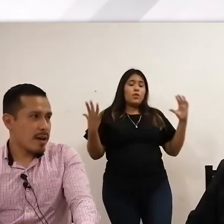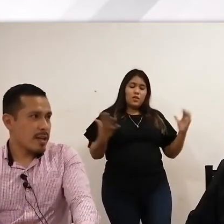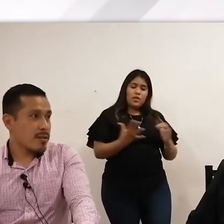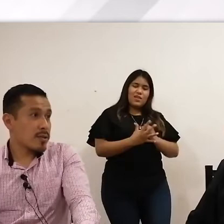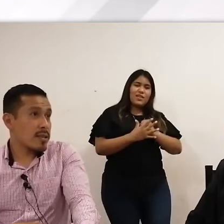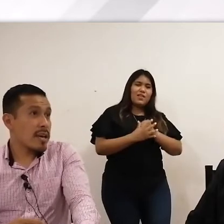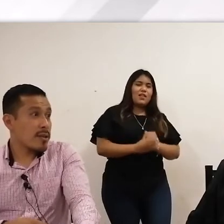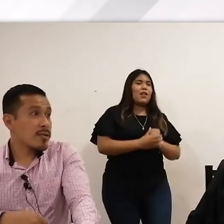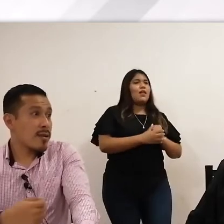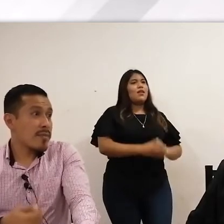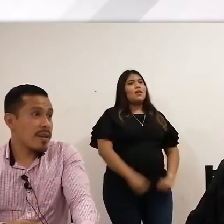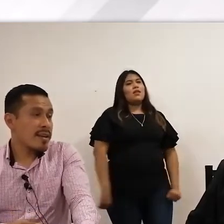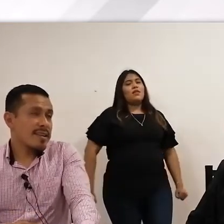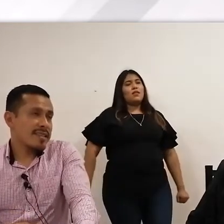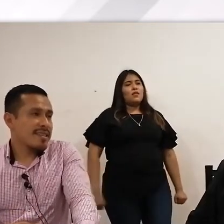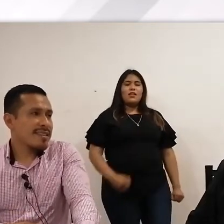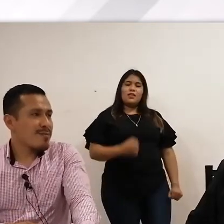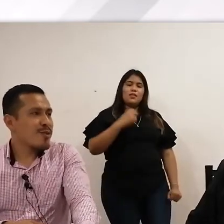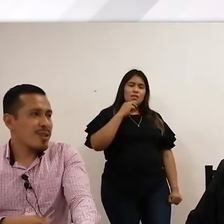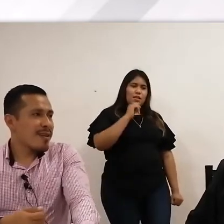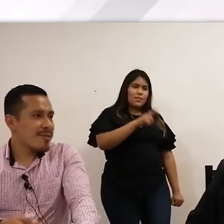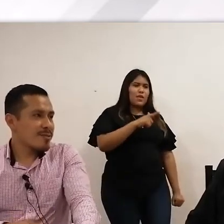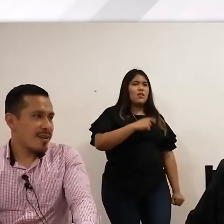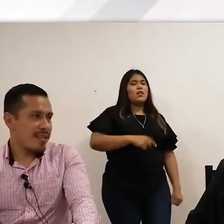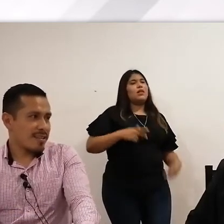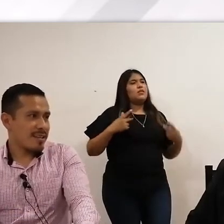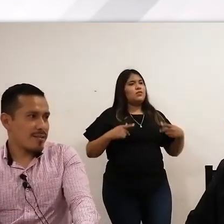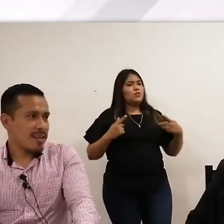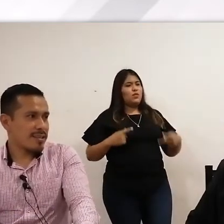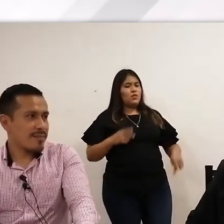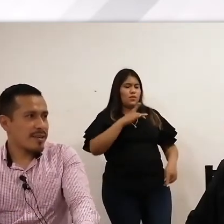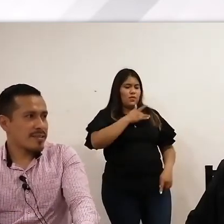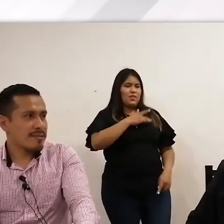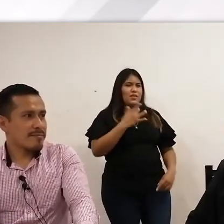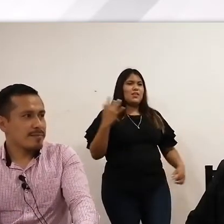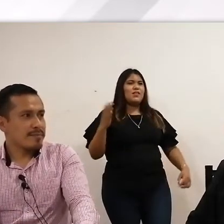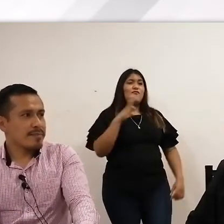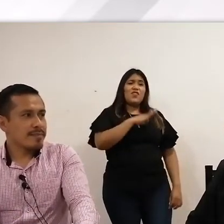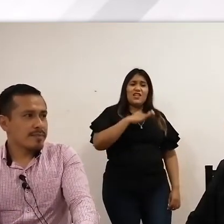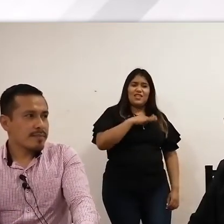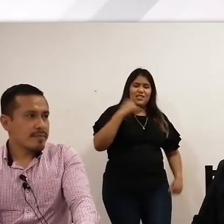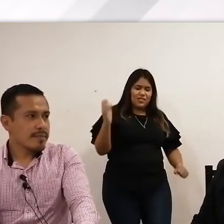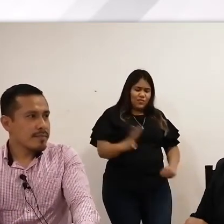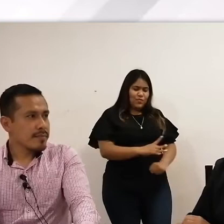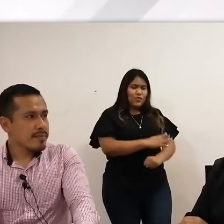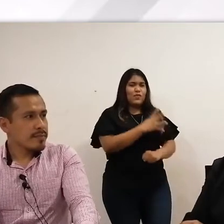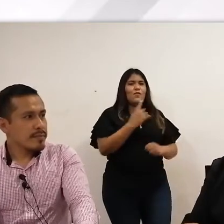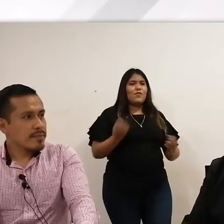contagiando a ellos y ellos también se sientan motivados para desarrollarse más.